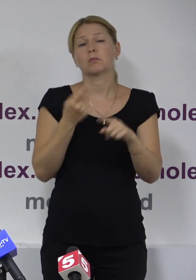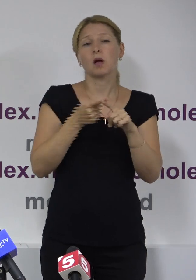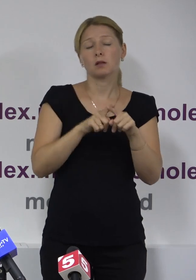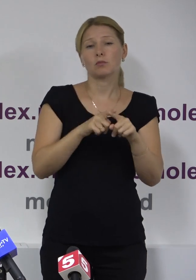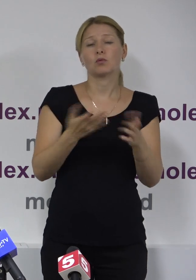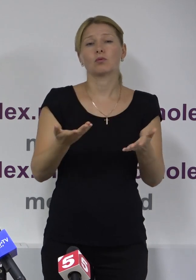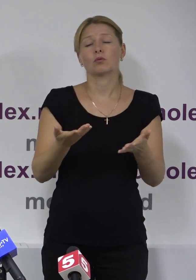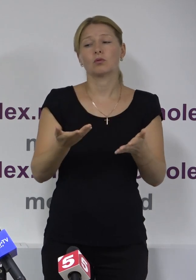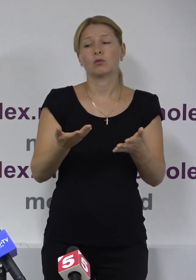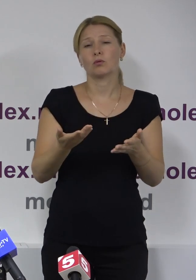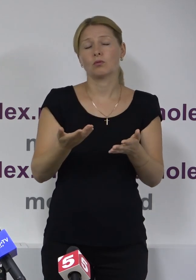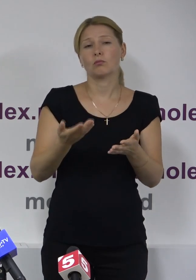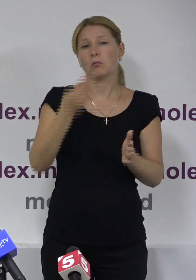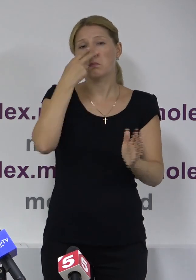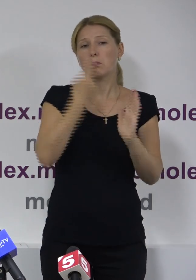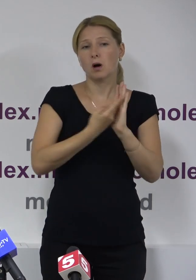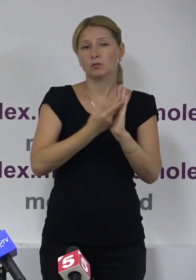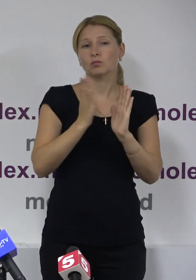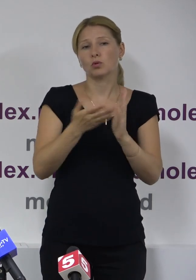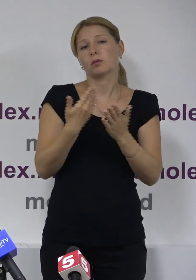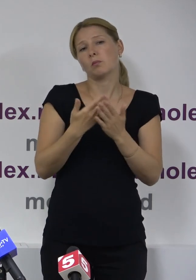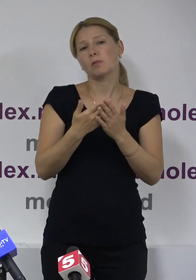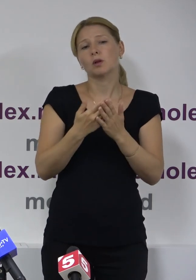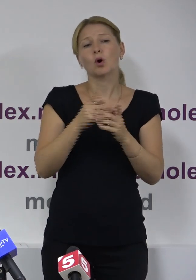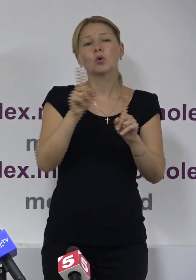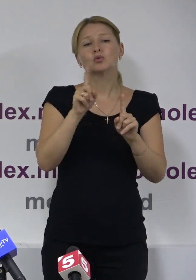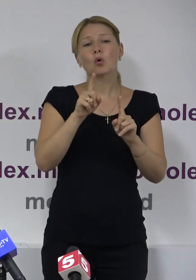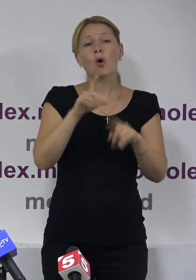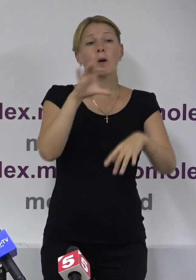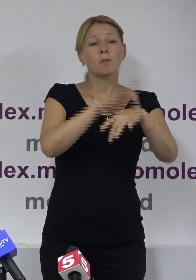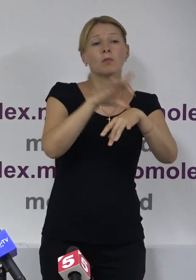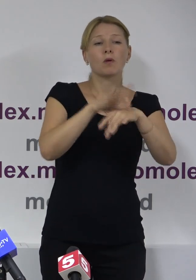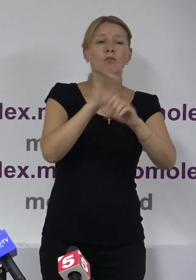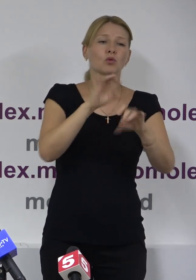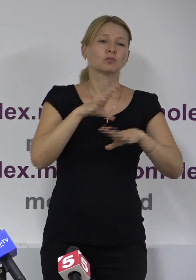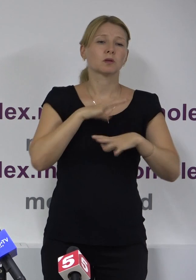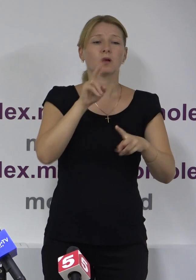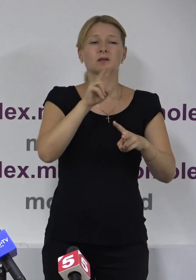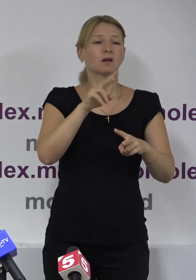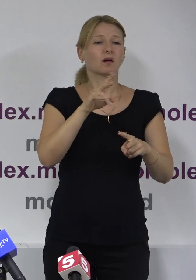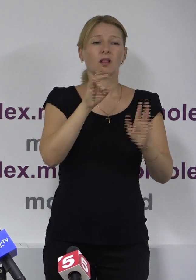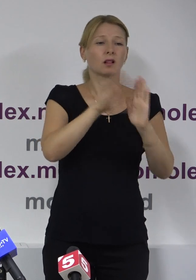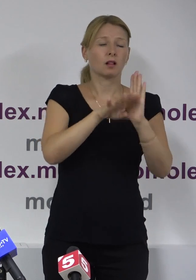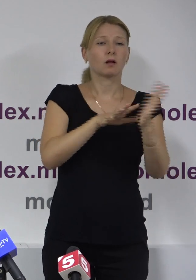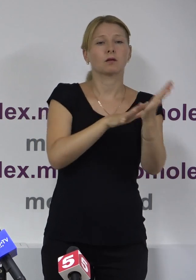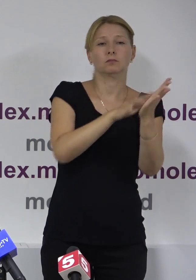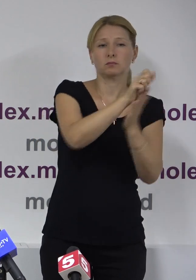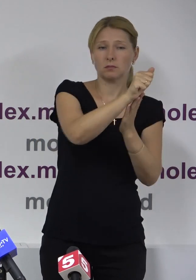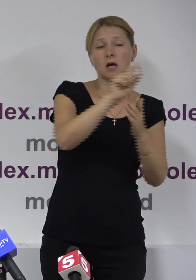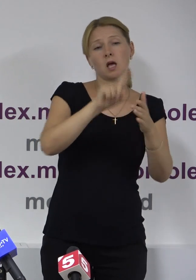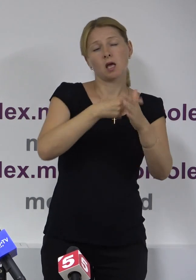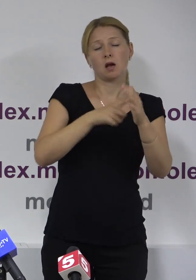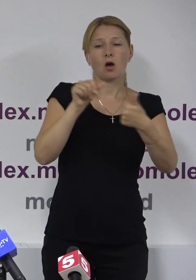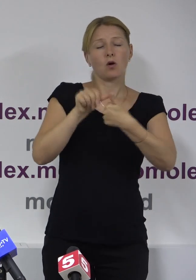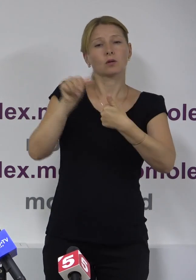fiind reflectând comasat anumite constatări, în alte capitole este posibil să avem constatări separate pentru